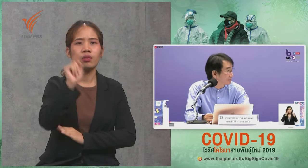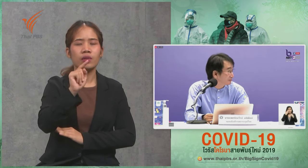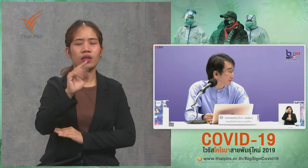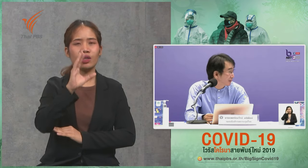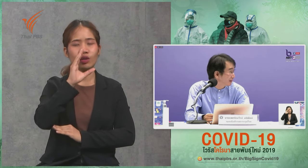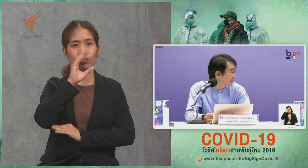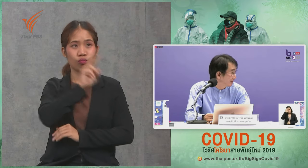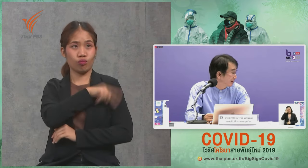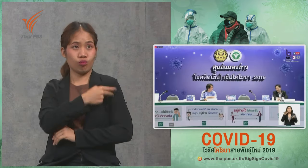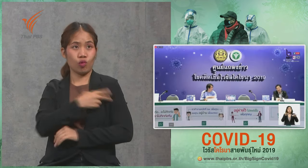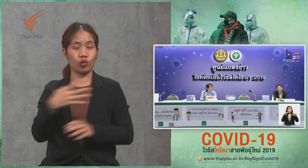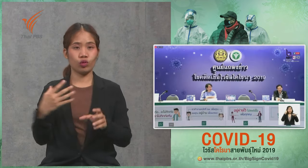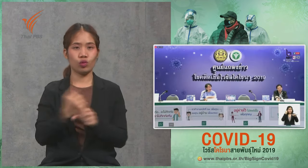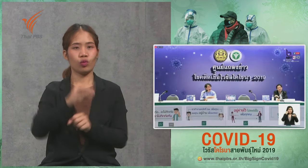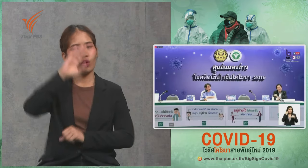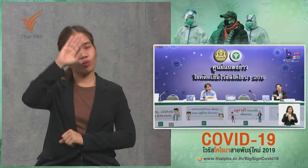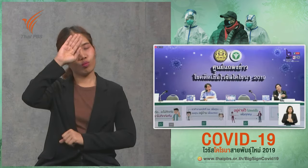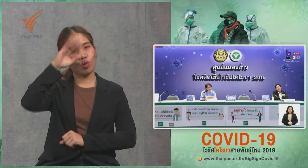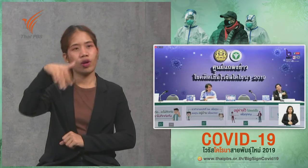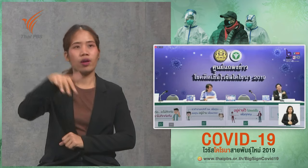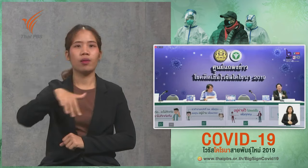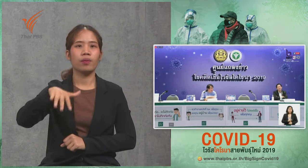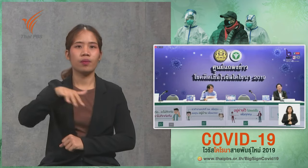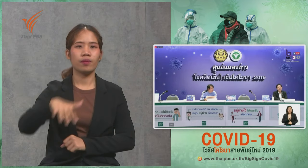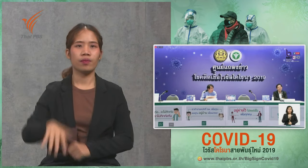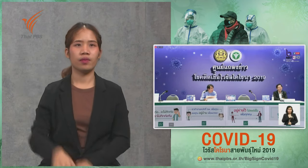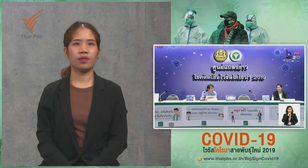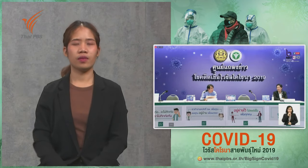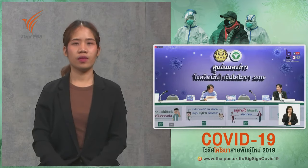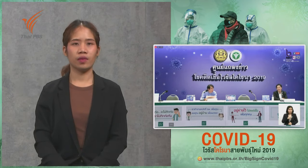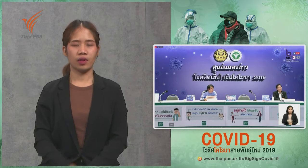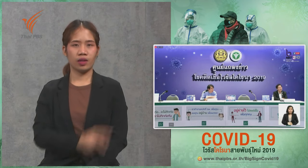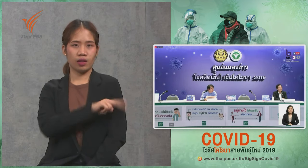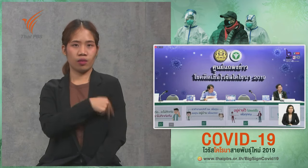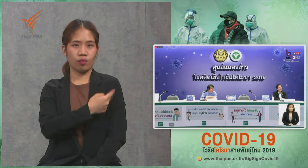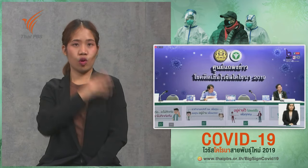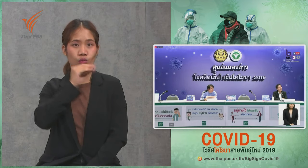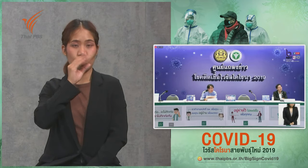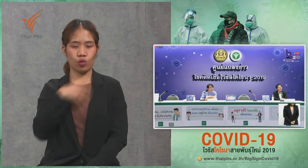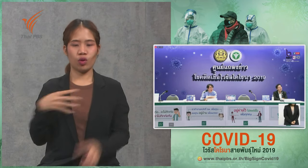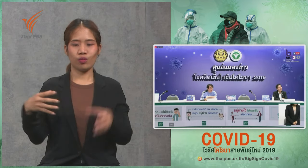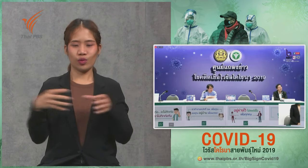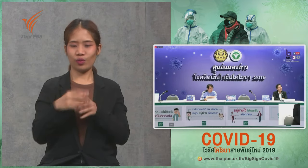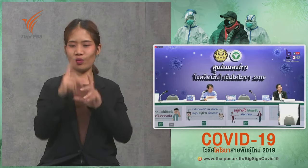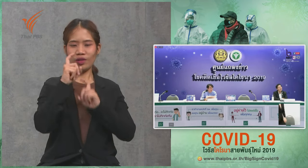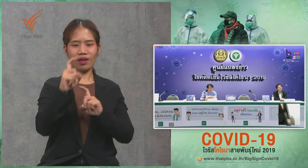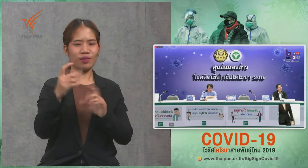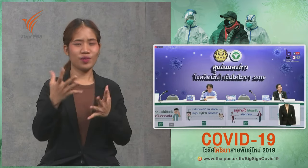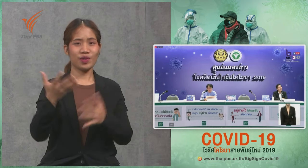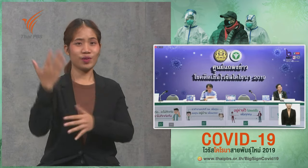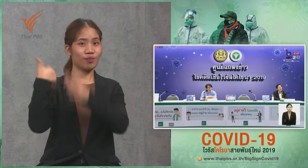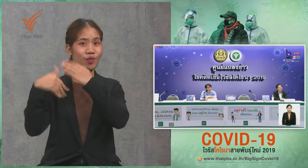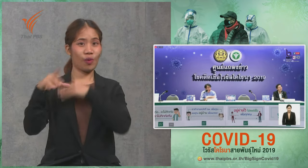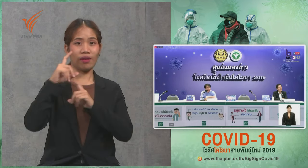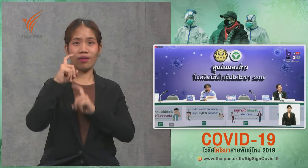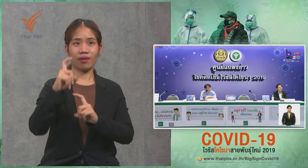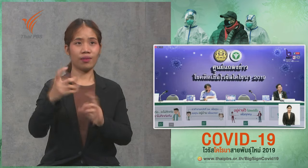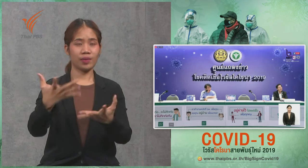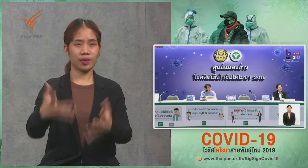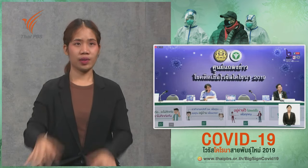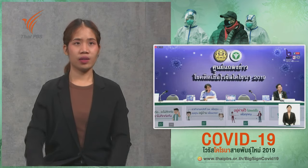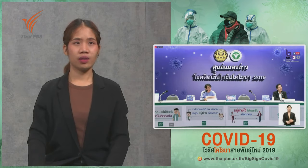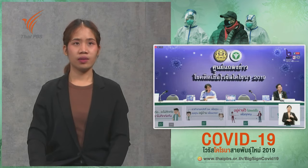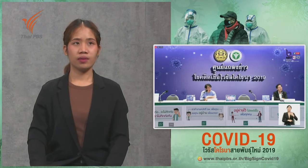ว่า แพทย์พิจารณาว่า แพทย์ระบุว่าไม่ได้อยู่ในกลุ่มเสี่ยงไม่มีประวัติเสี่ยงค่ะ ครับแล้วคำถาม